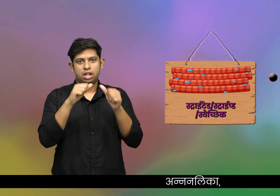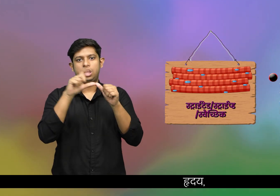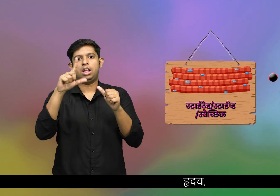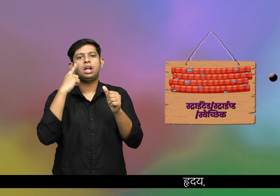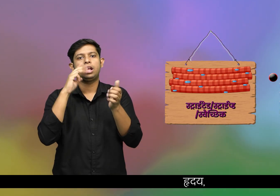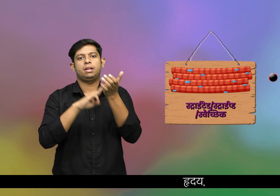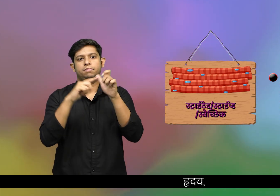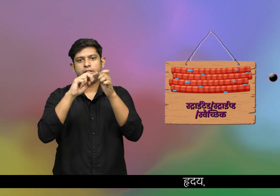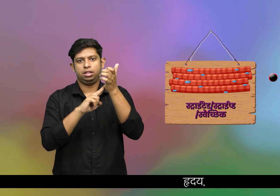हृदय,